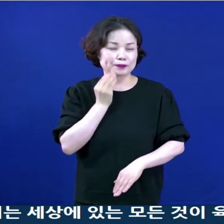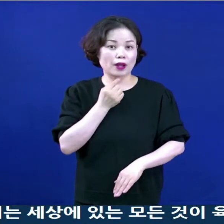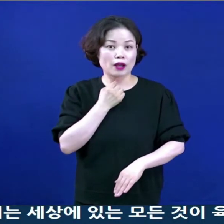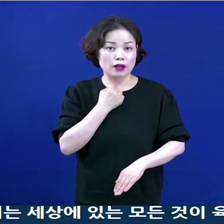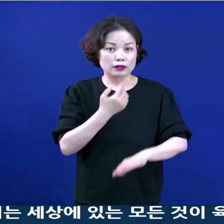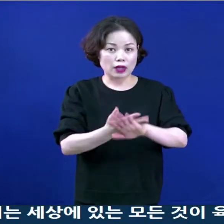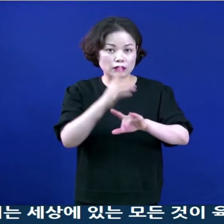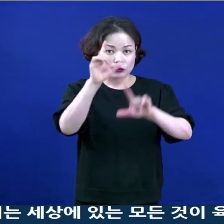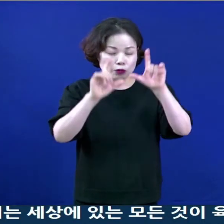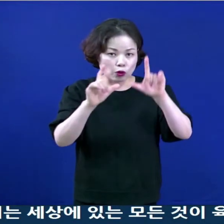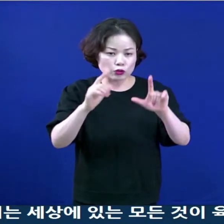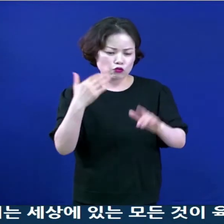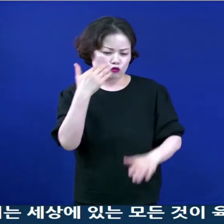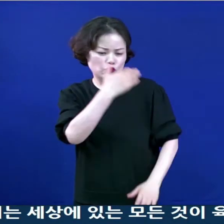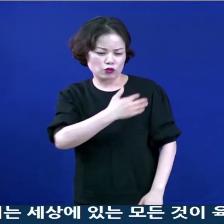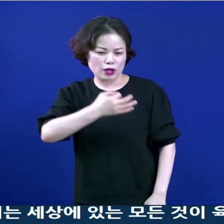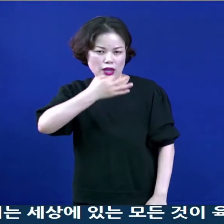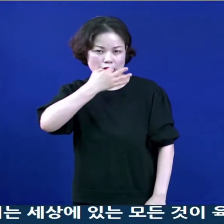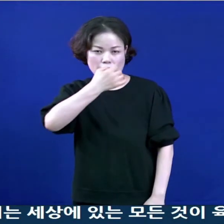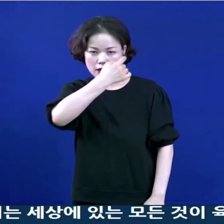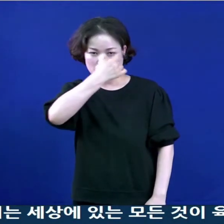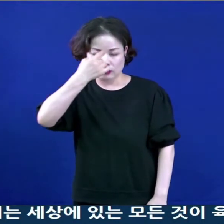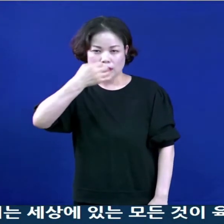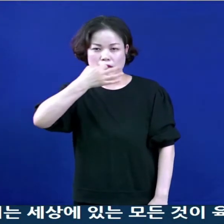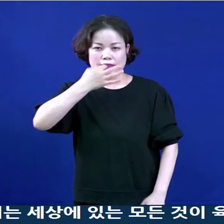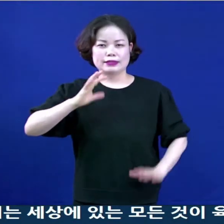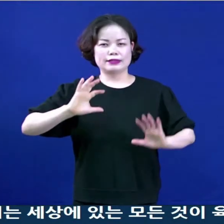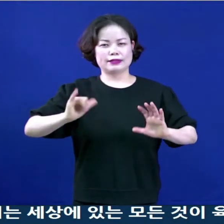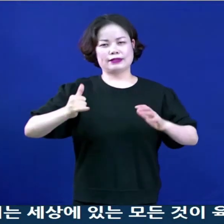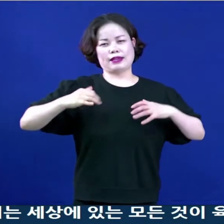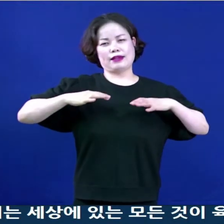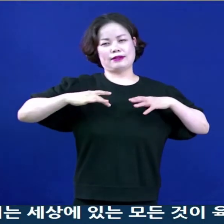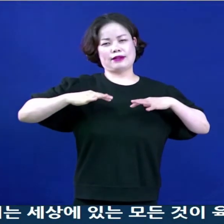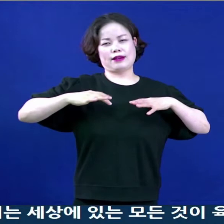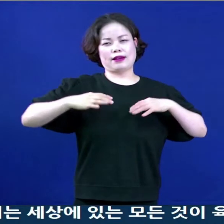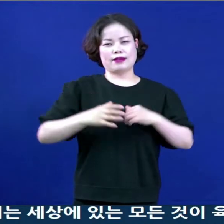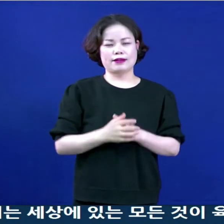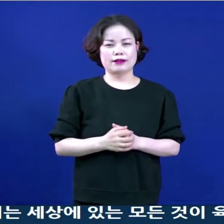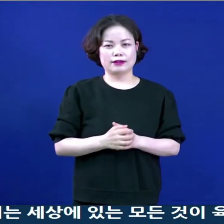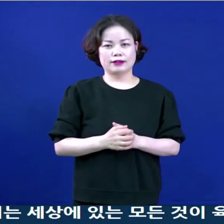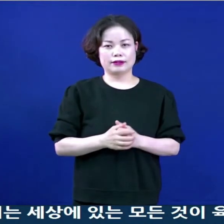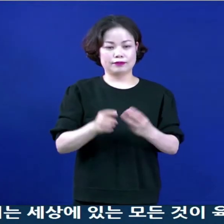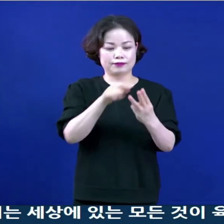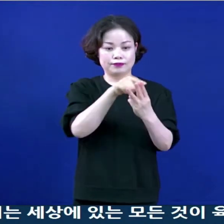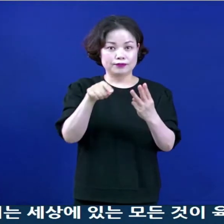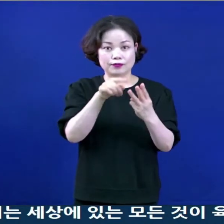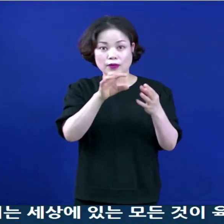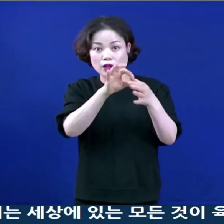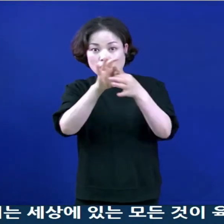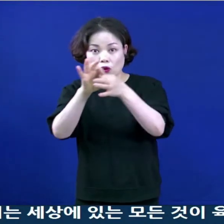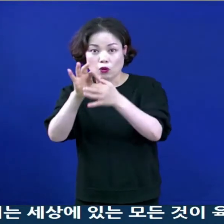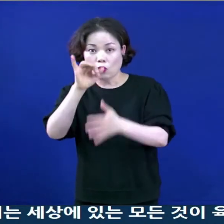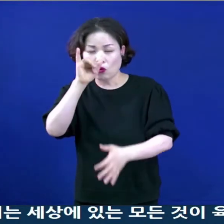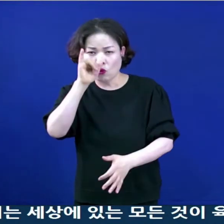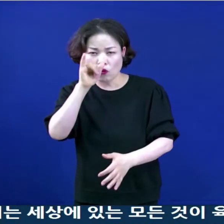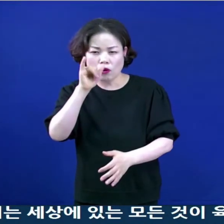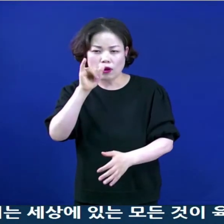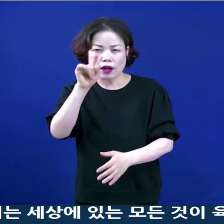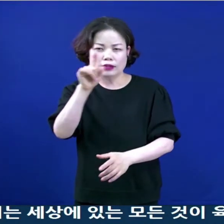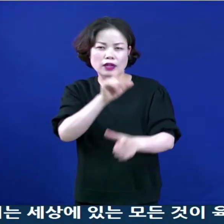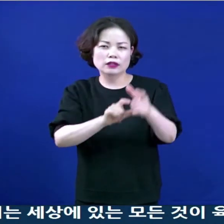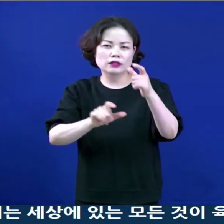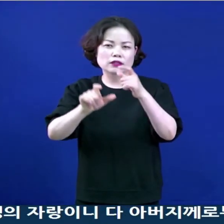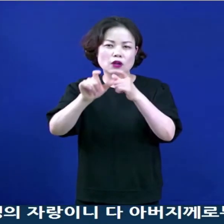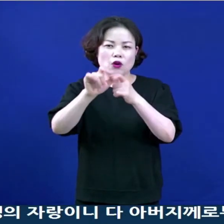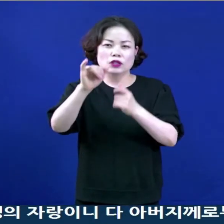다른 표현으로 육신의 정욕, 안목의 정욕, 이생의 자랑이라 한다. 요거 연결해 주시고요. 하나 더 중간에